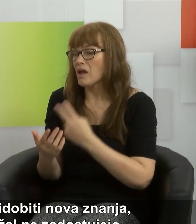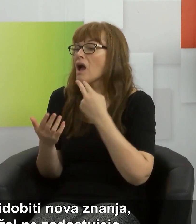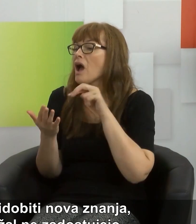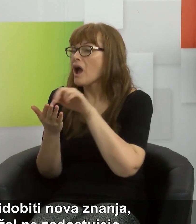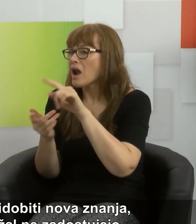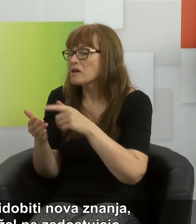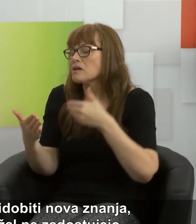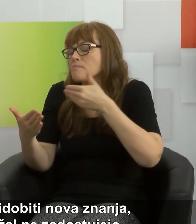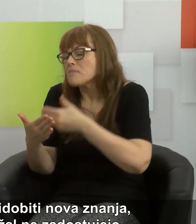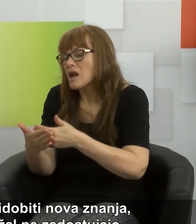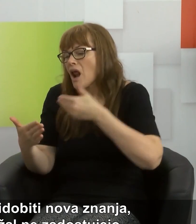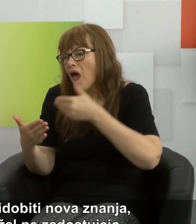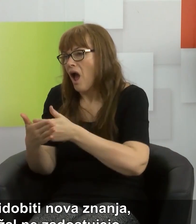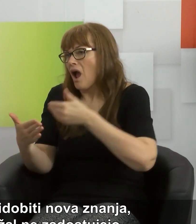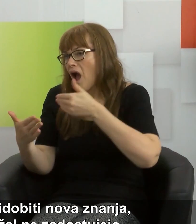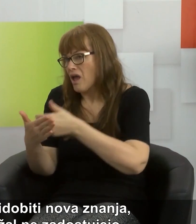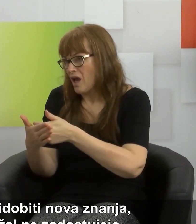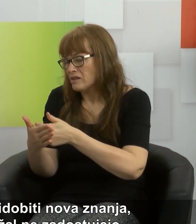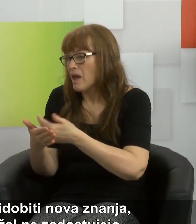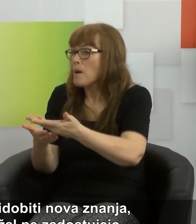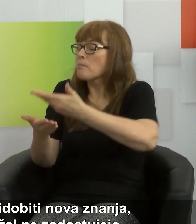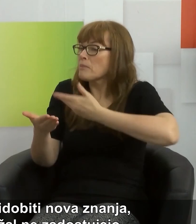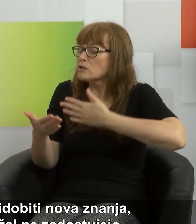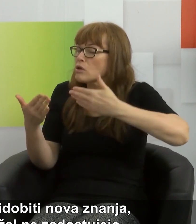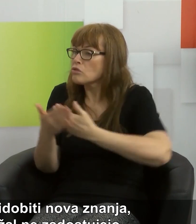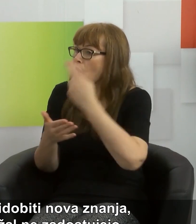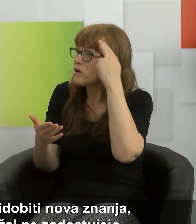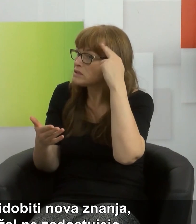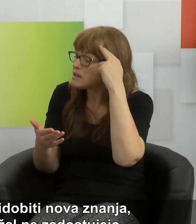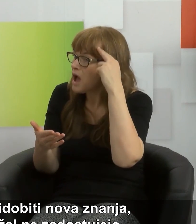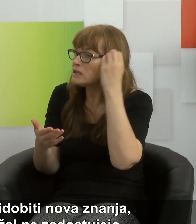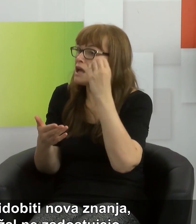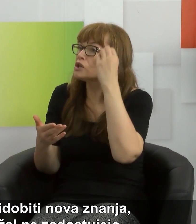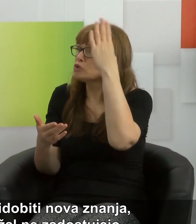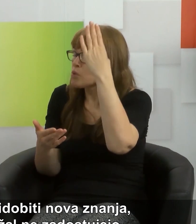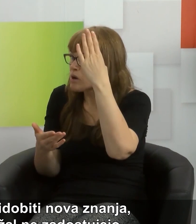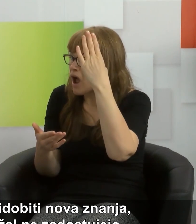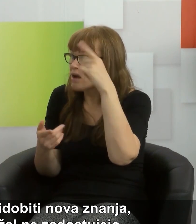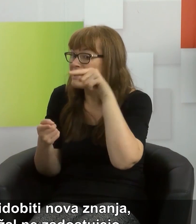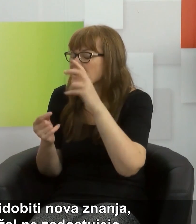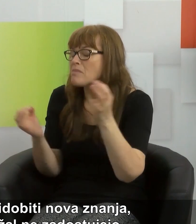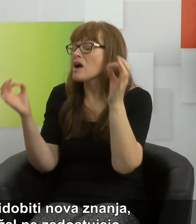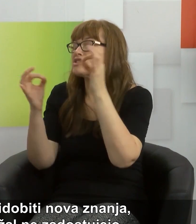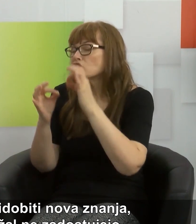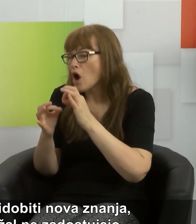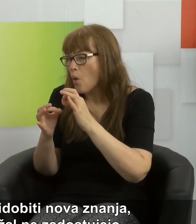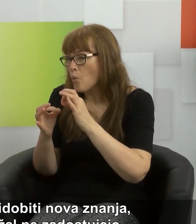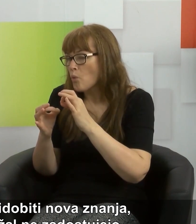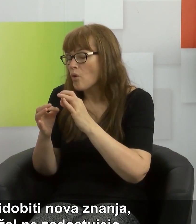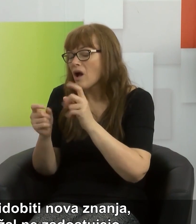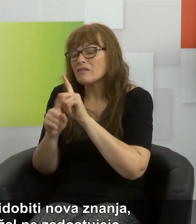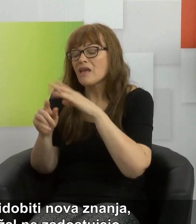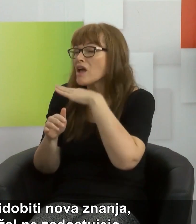za prilagajanje, pridobiti nova znanja, izobraževanja, ki pa žal